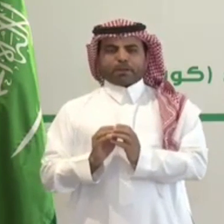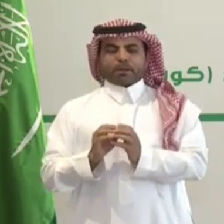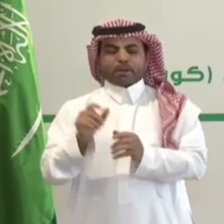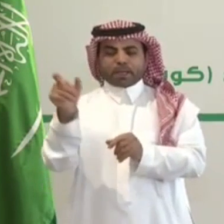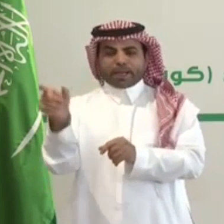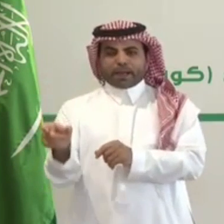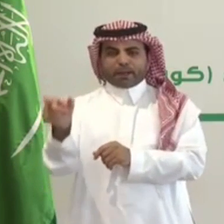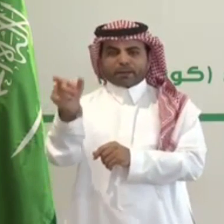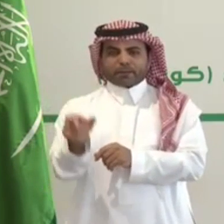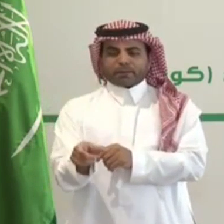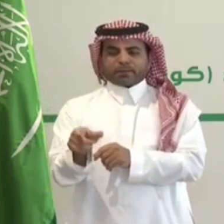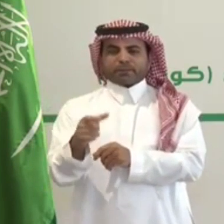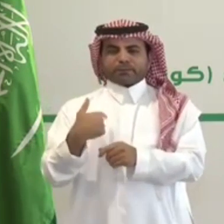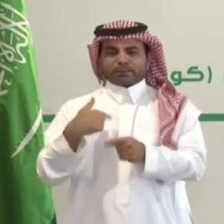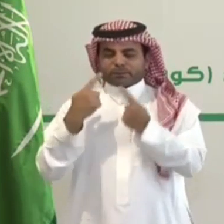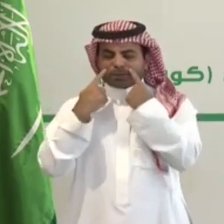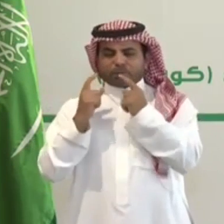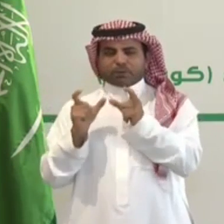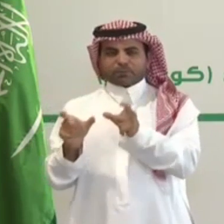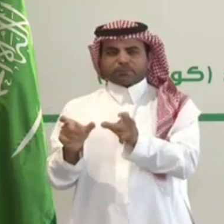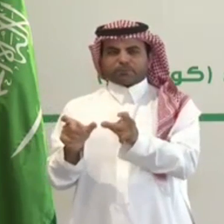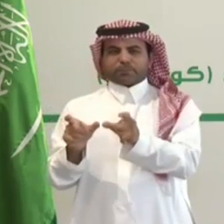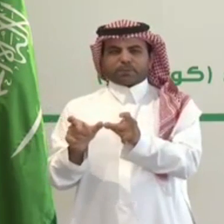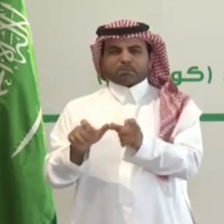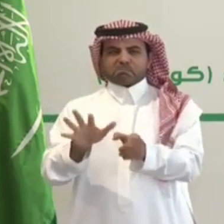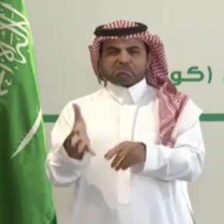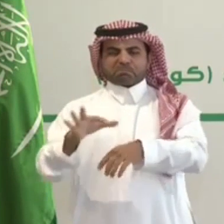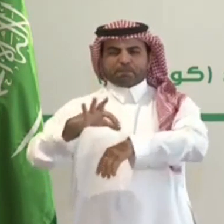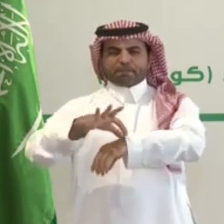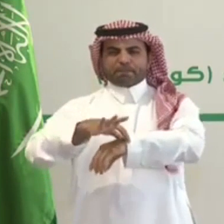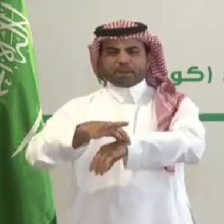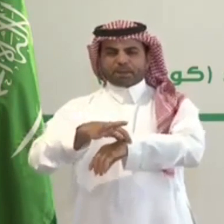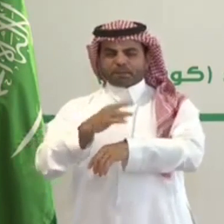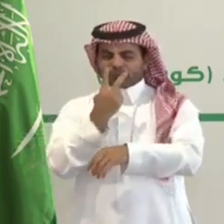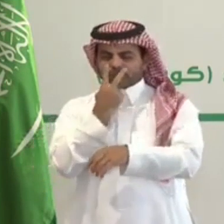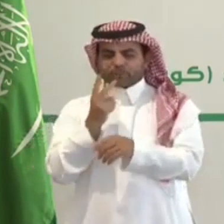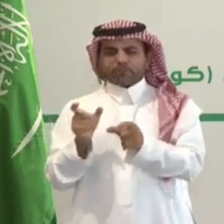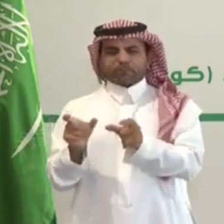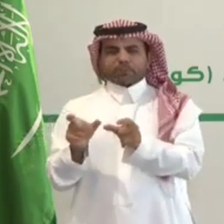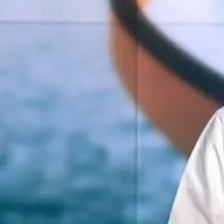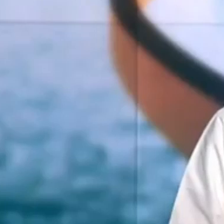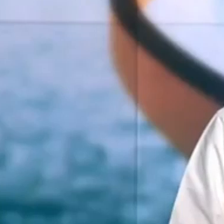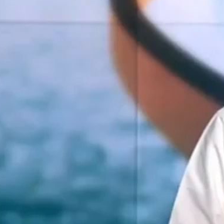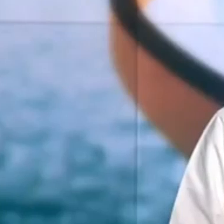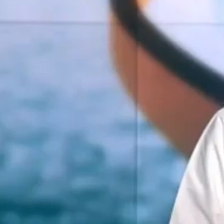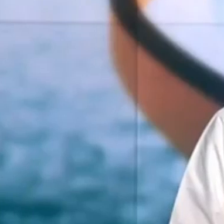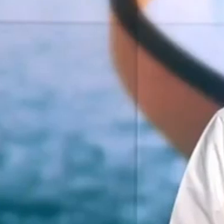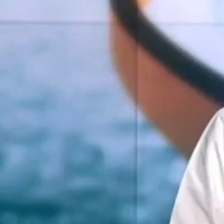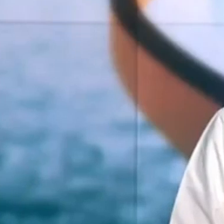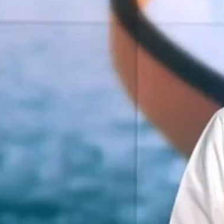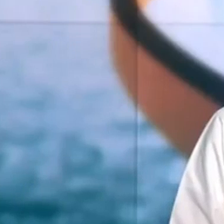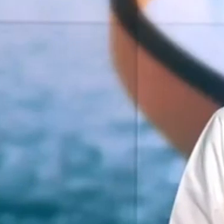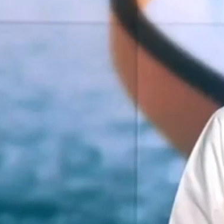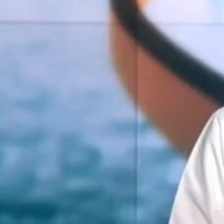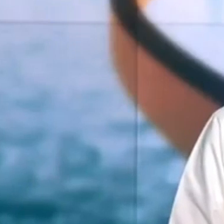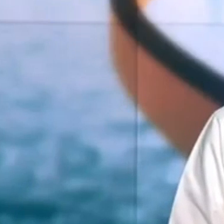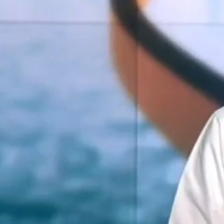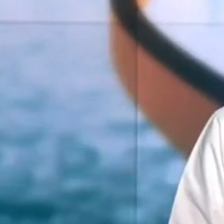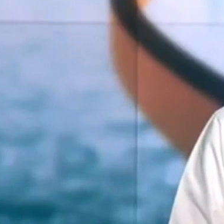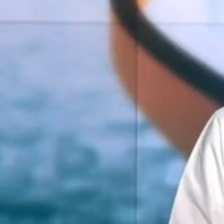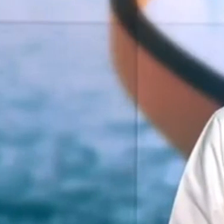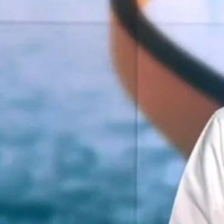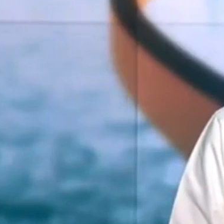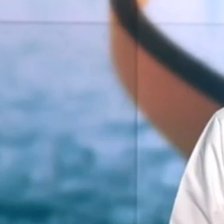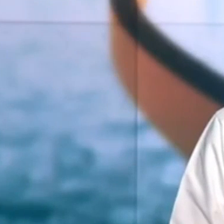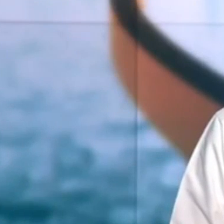هي حالات قيد الاستقصاء الوبائي. وأكد المتحدث